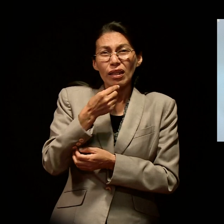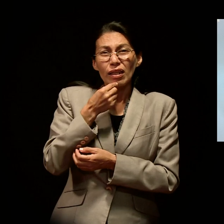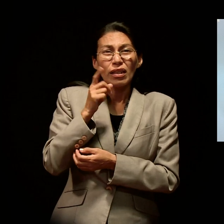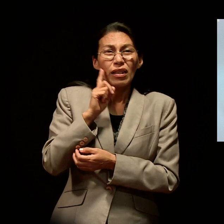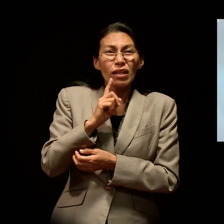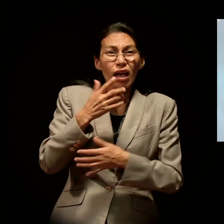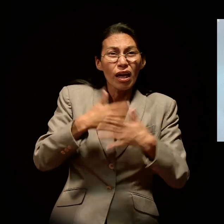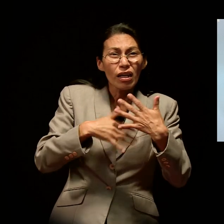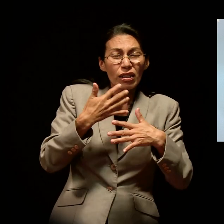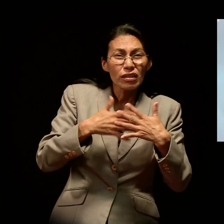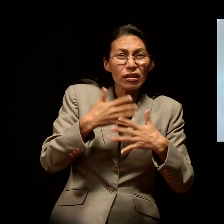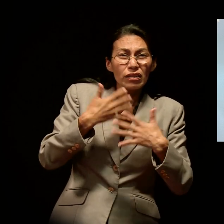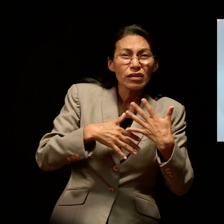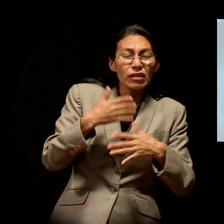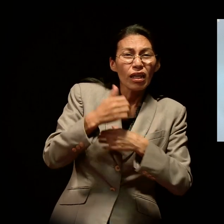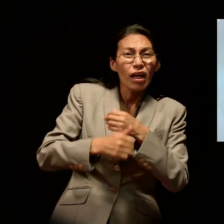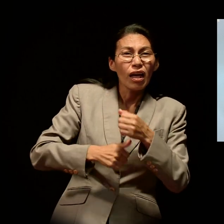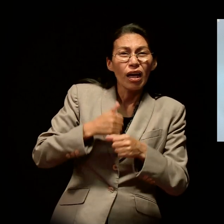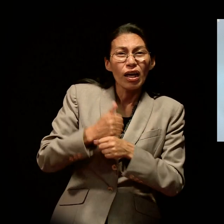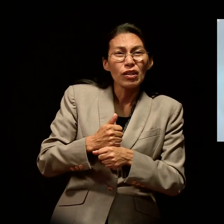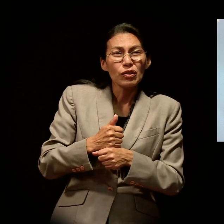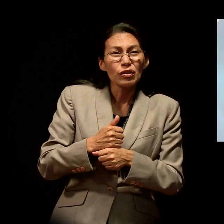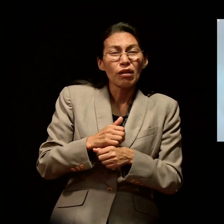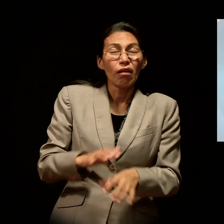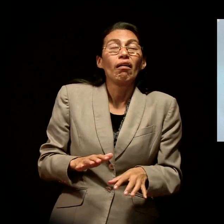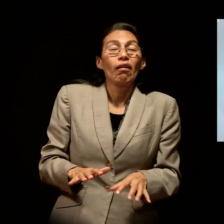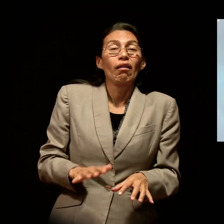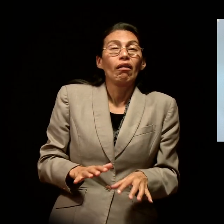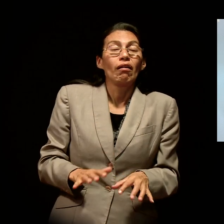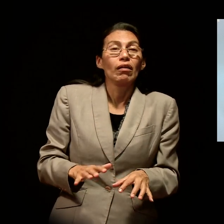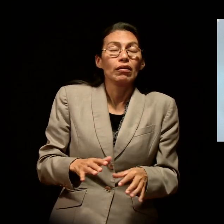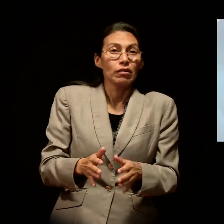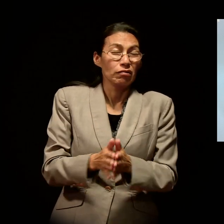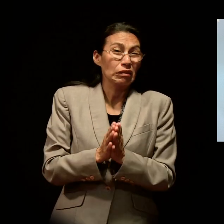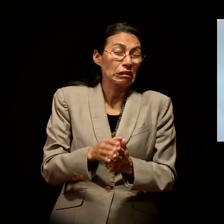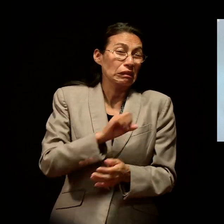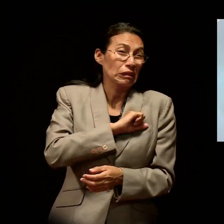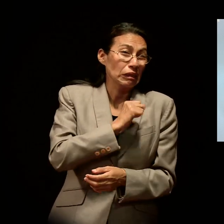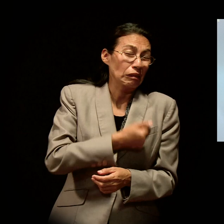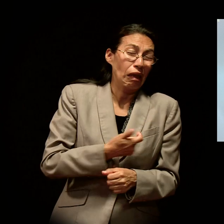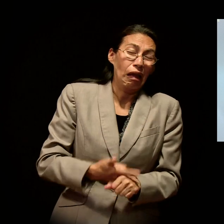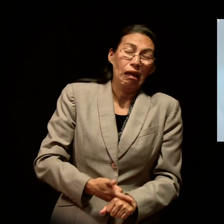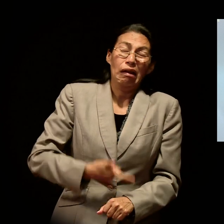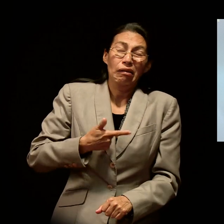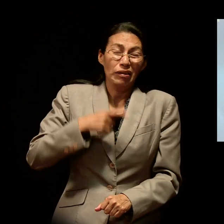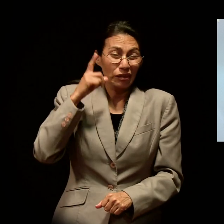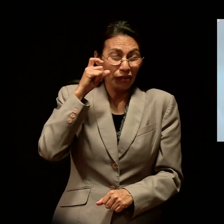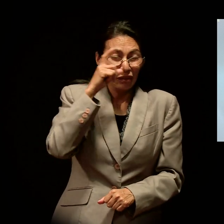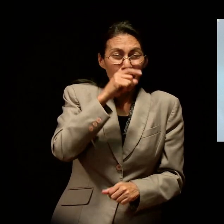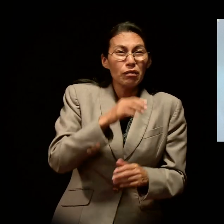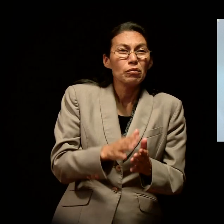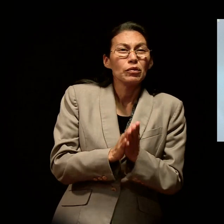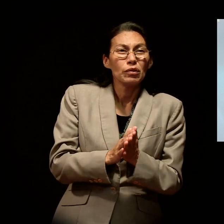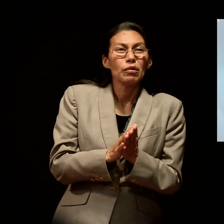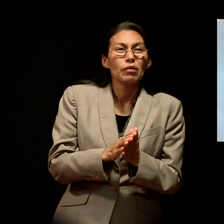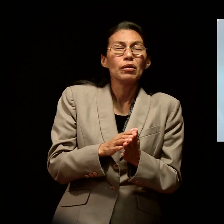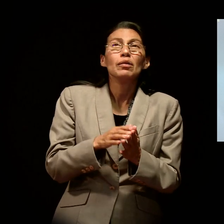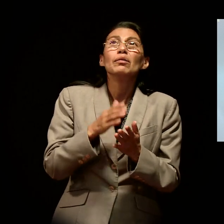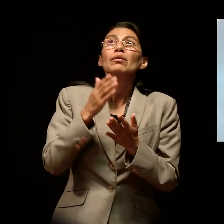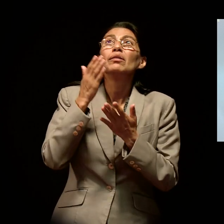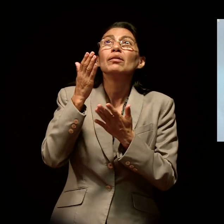una joven de 15 años que desde hace dos años sufre convulsiones y su salud se ha visto grave